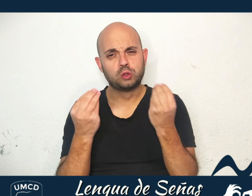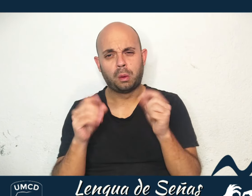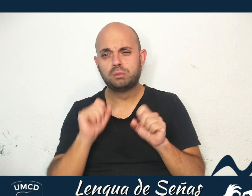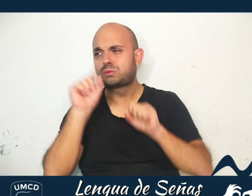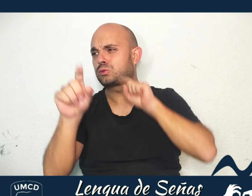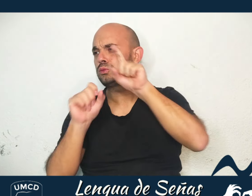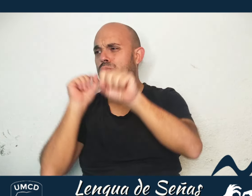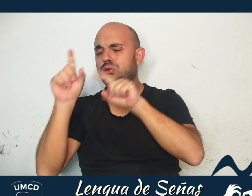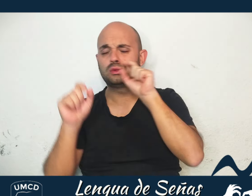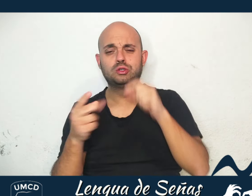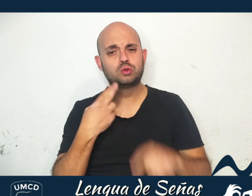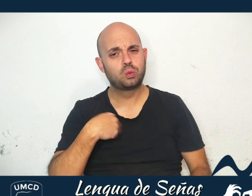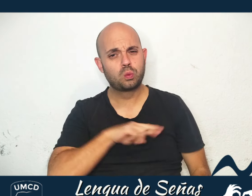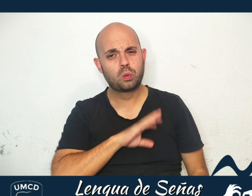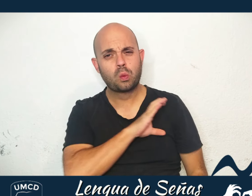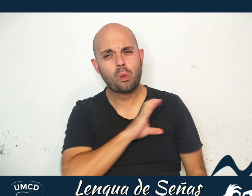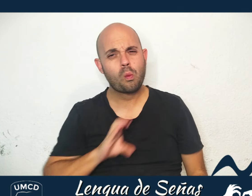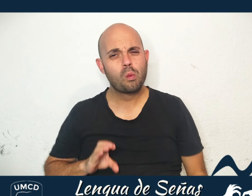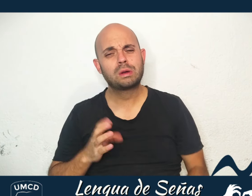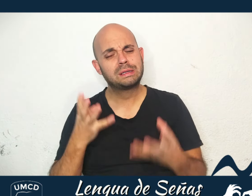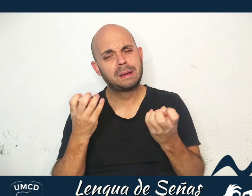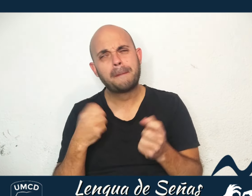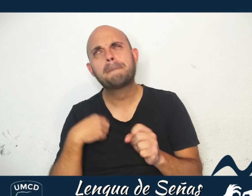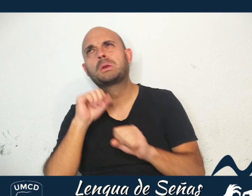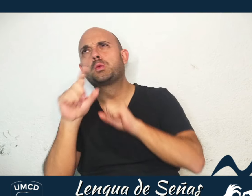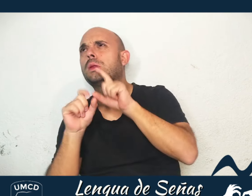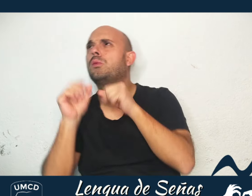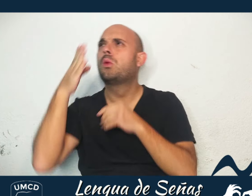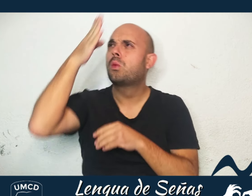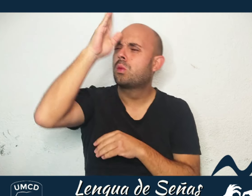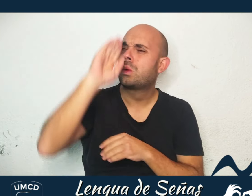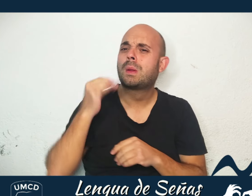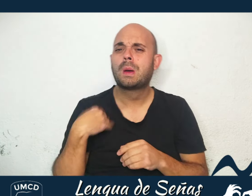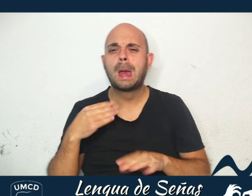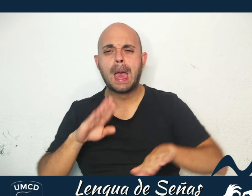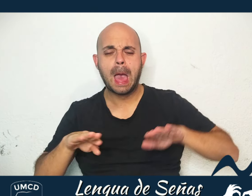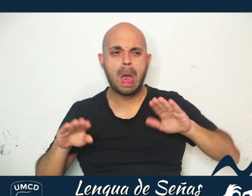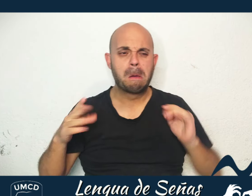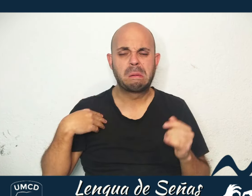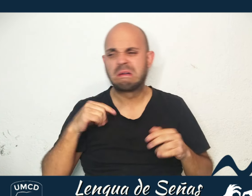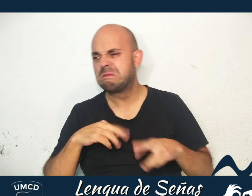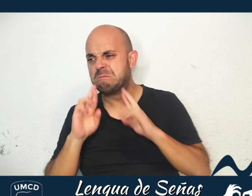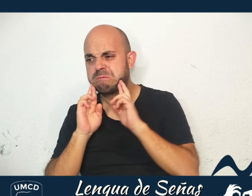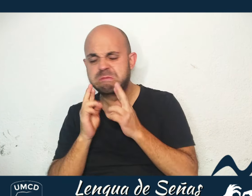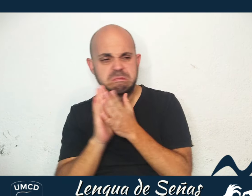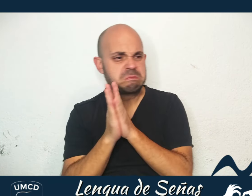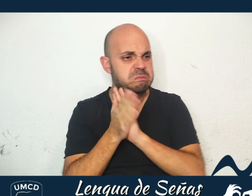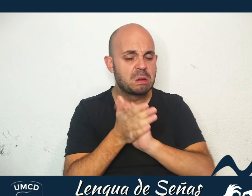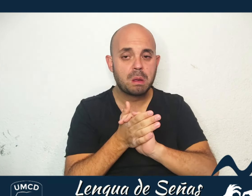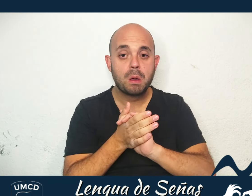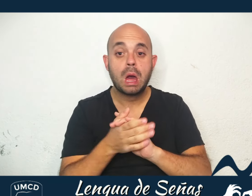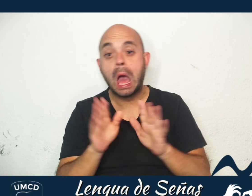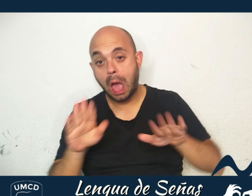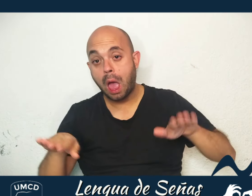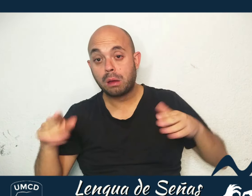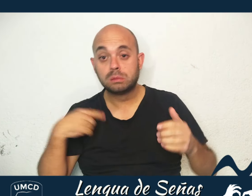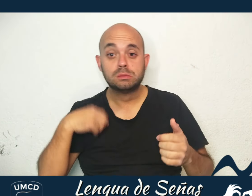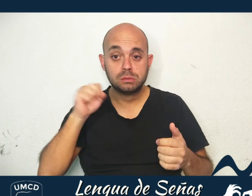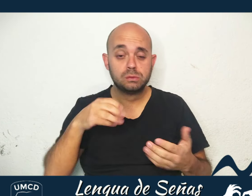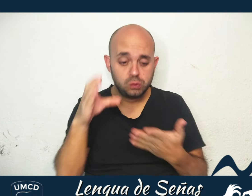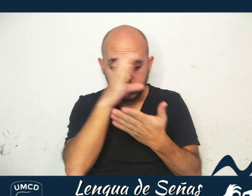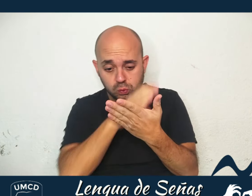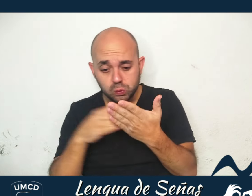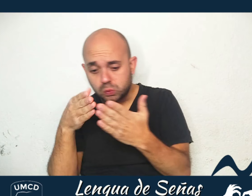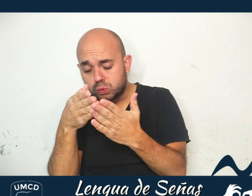Hay muchas preguntas que nosotros como creyentes nos hacemos, muchas preguntas que tal vez encontramos en la Biblia, pero